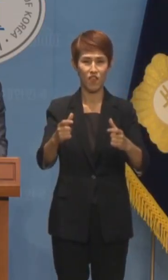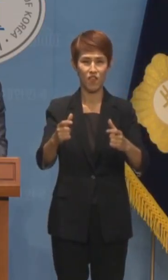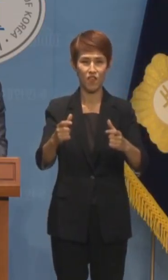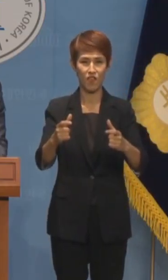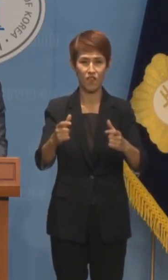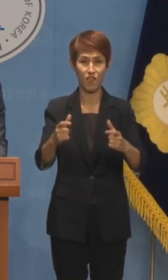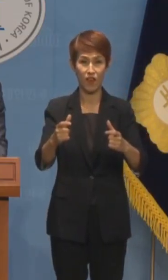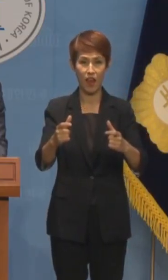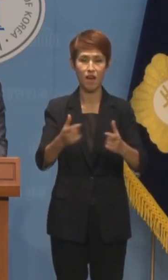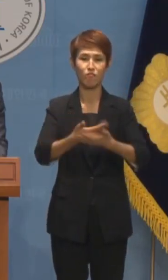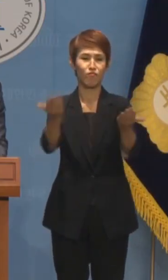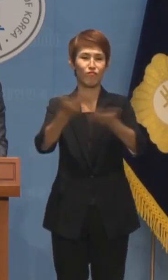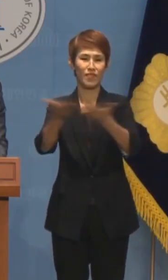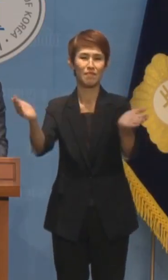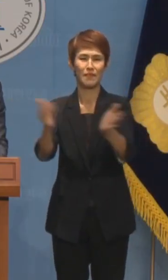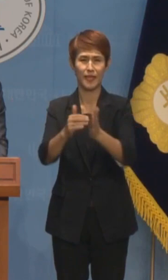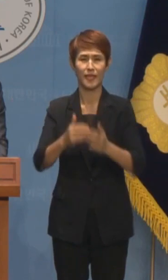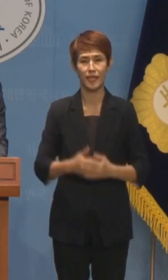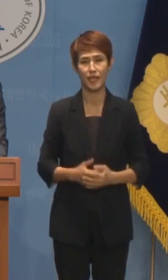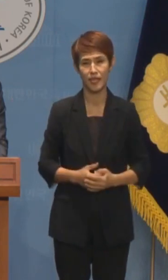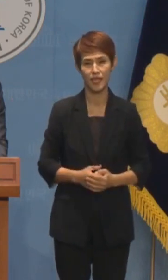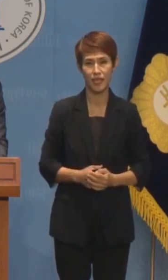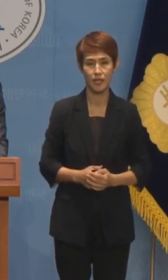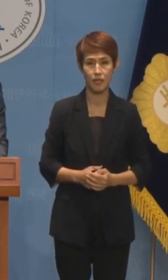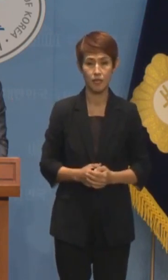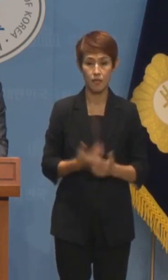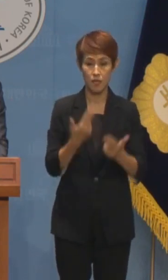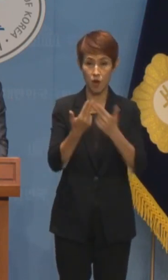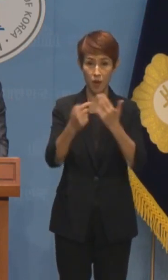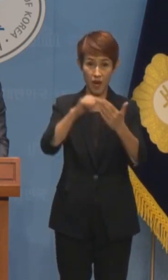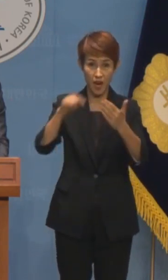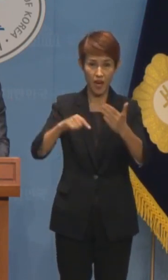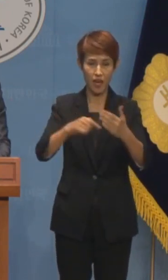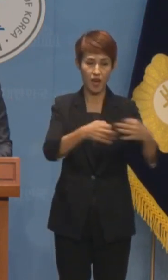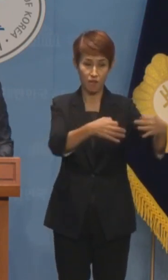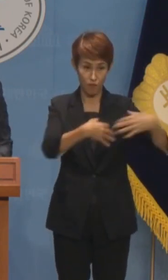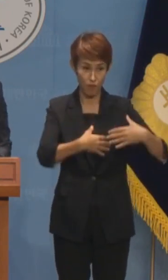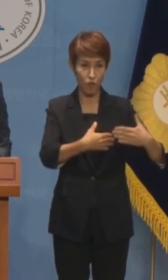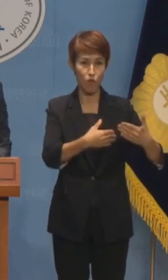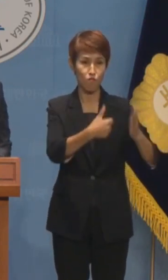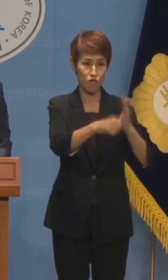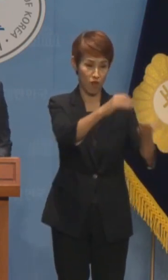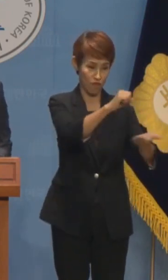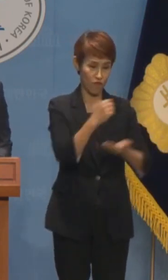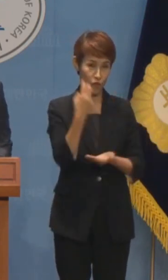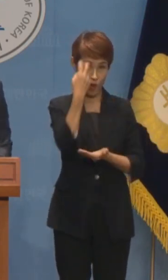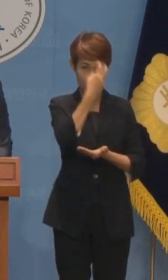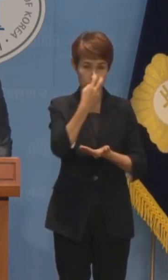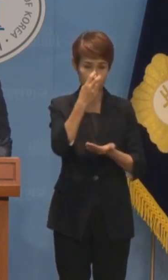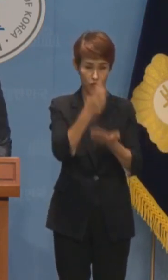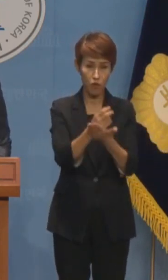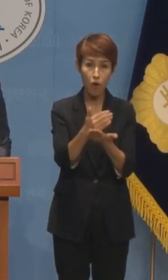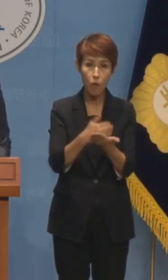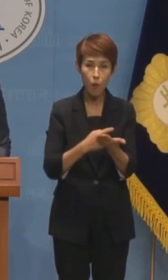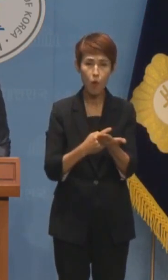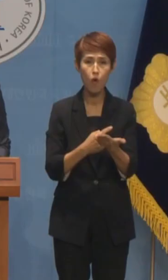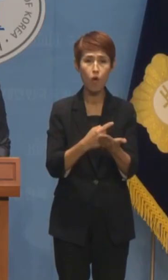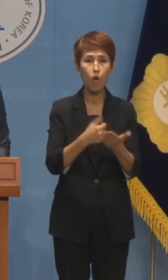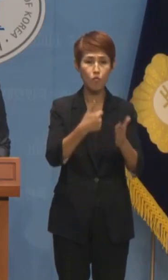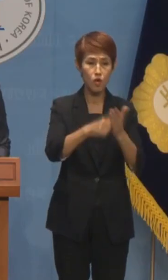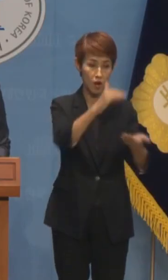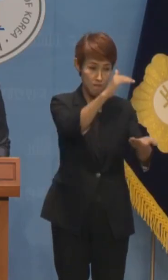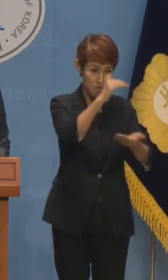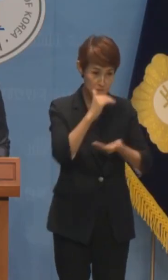대량 배분했습니다. 협회 내 기부 및 후원 물품 관리 규정에 의하면 후원 물품의